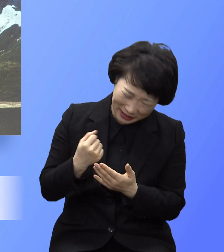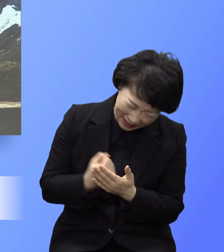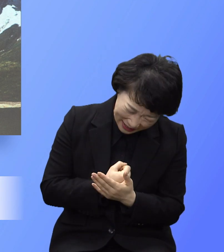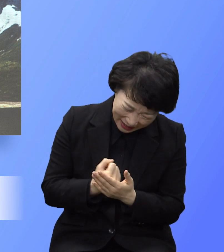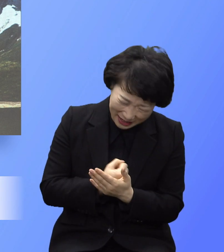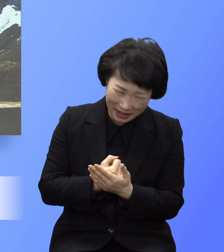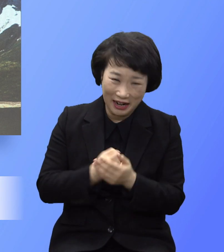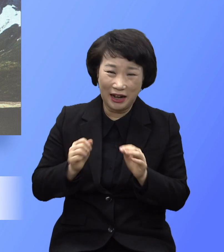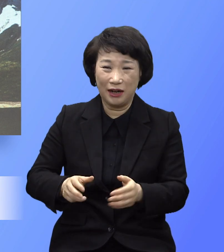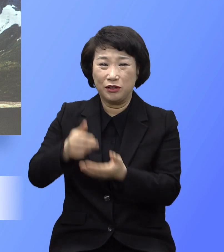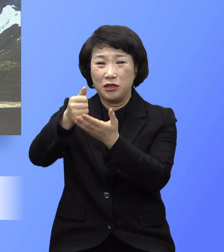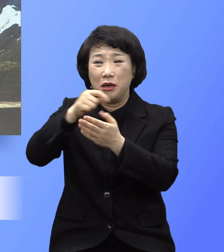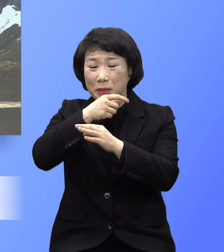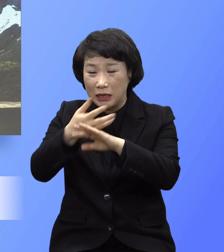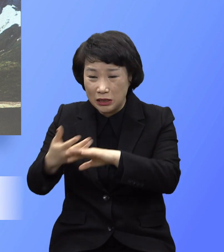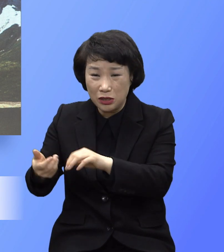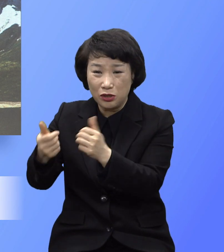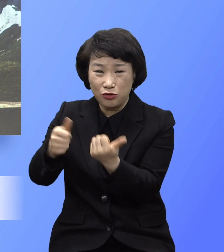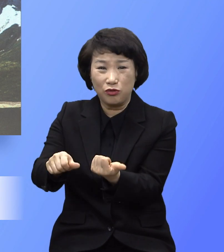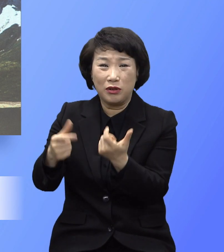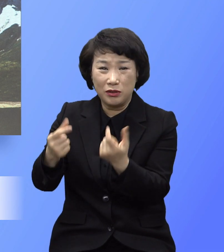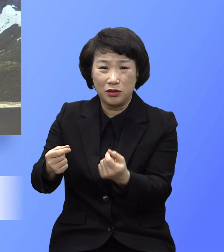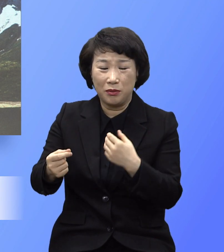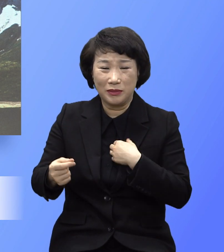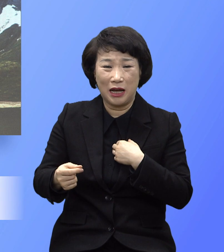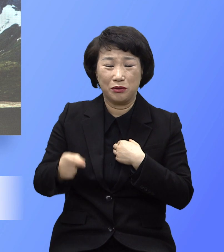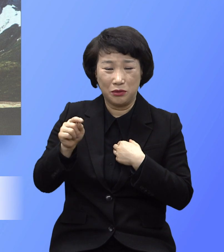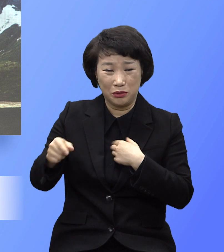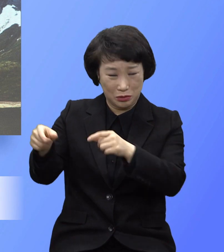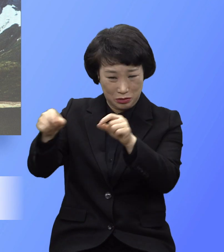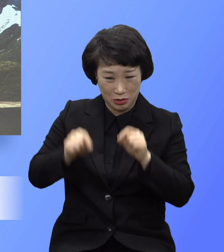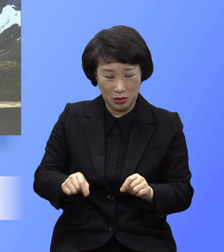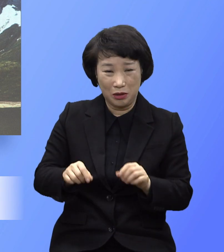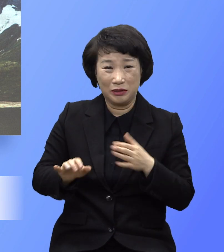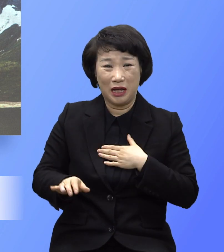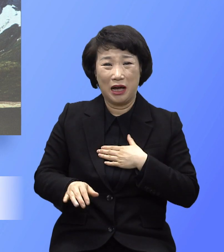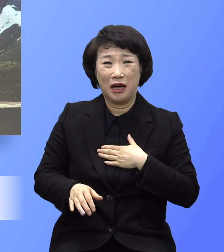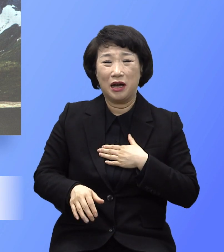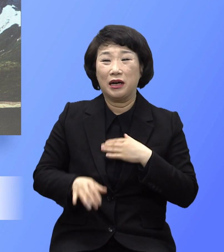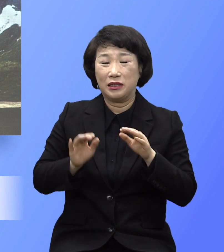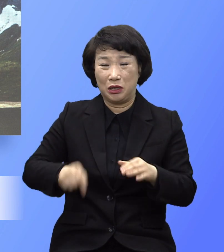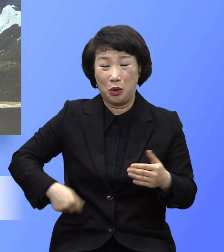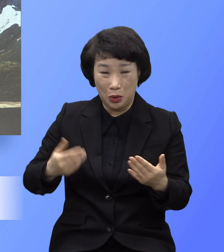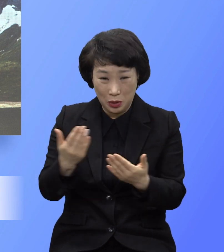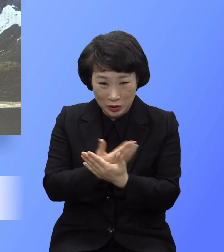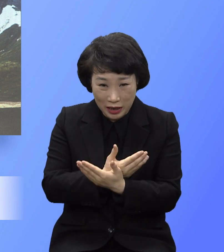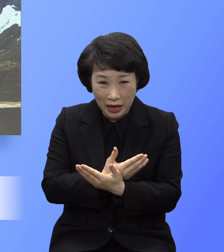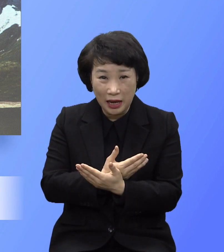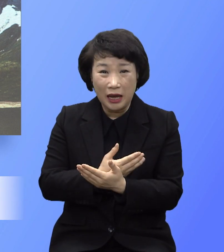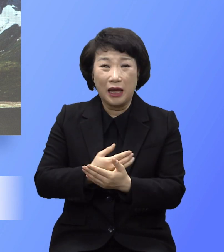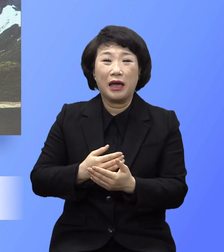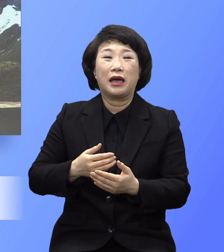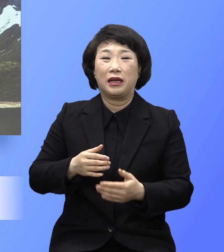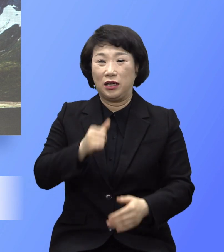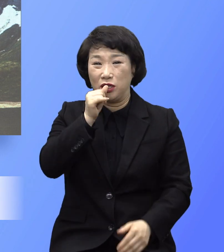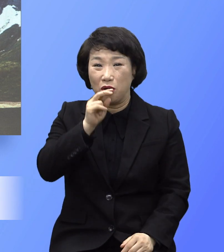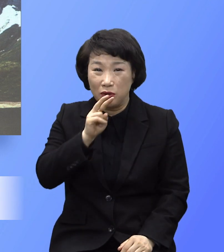찢어내는, 주님이 피 흘리듯 피 흘려 찢어내듯 그런 회개가